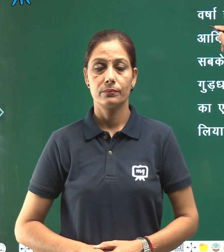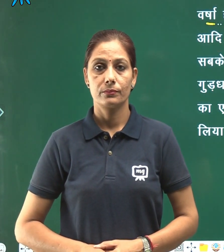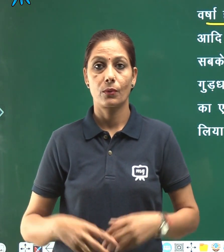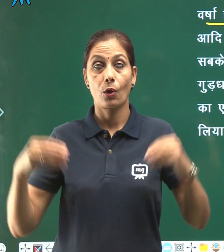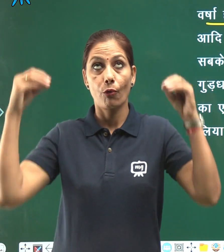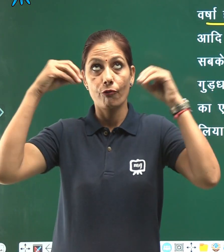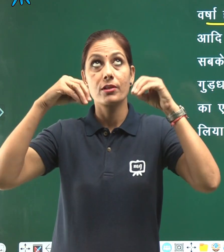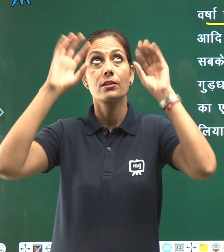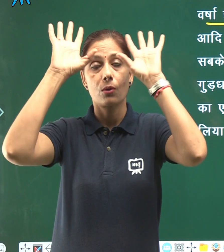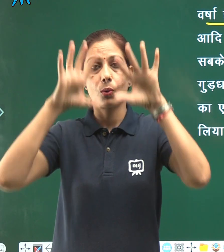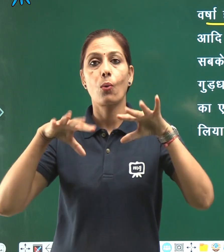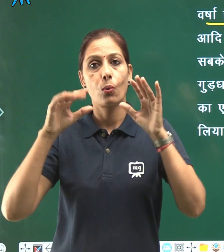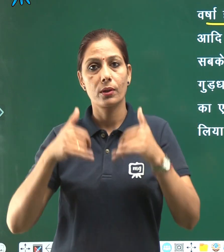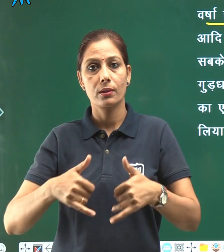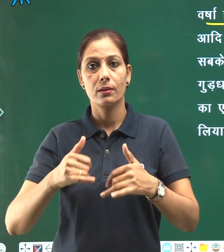वर्षा होगी